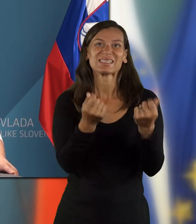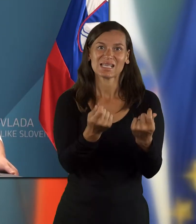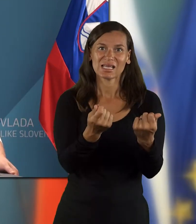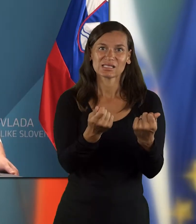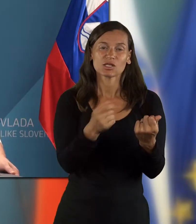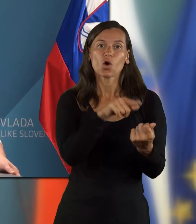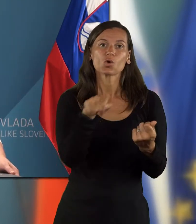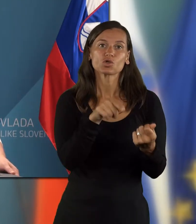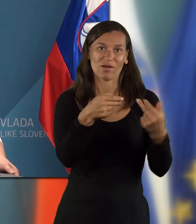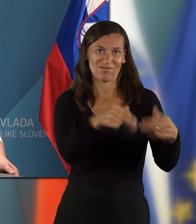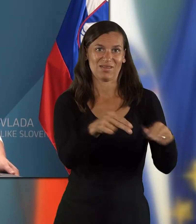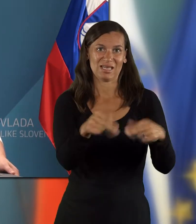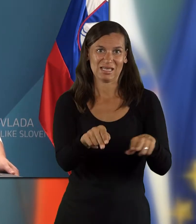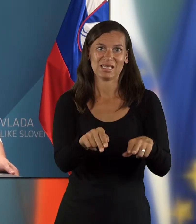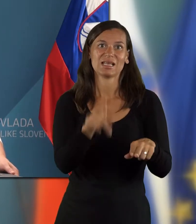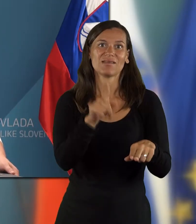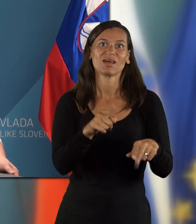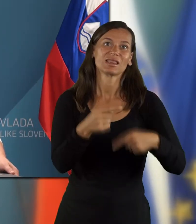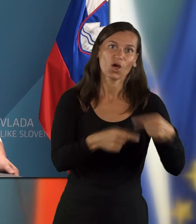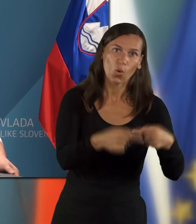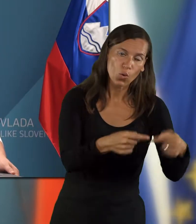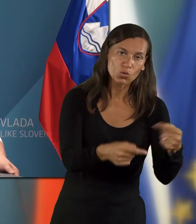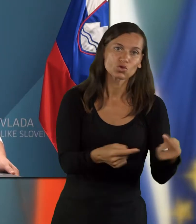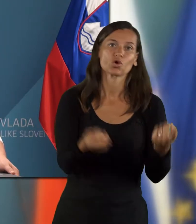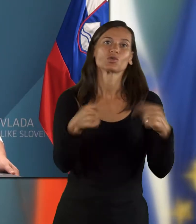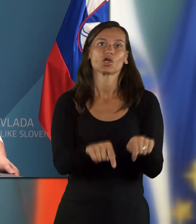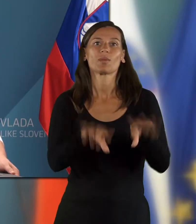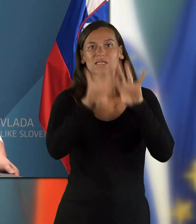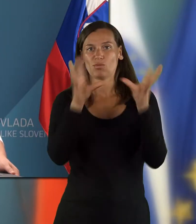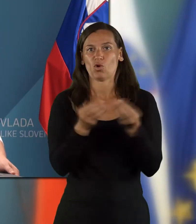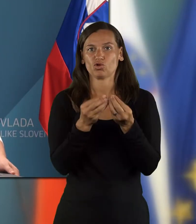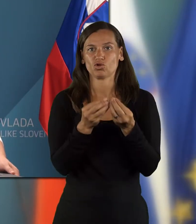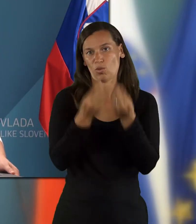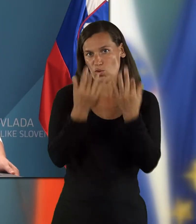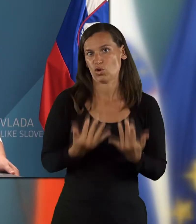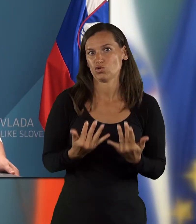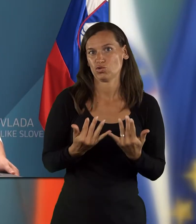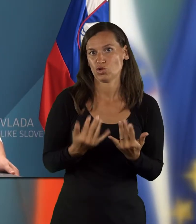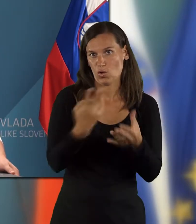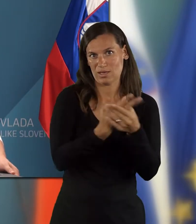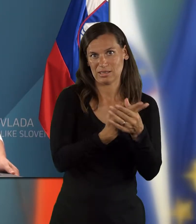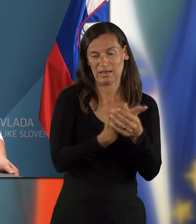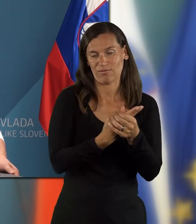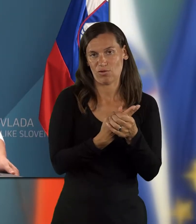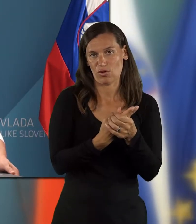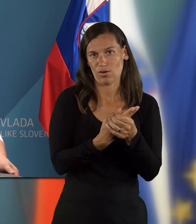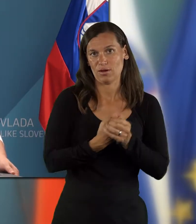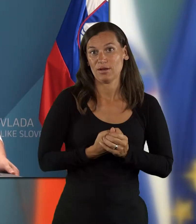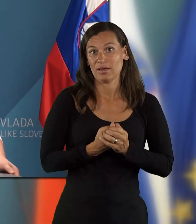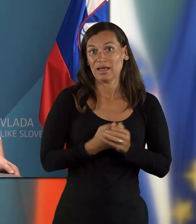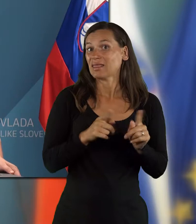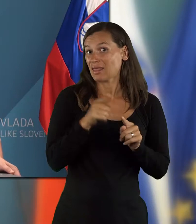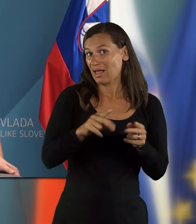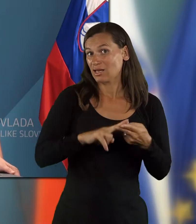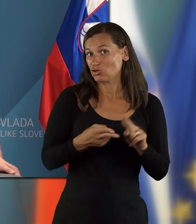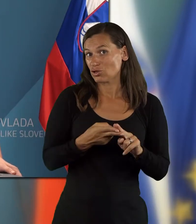so jih vrnili v tekočo oziroma v splošno proračunsko rezervo. Na ta način